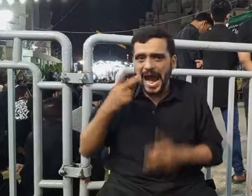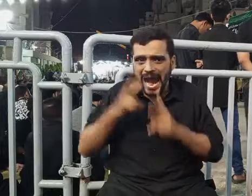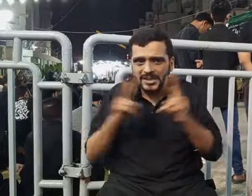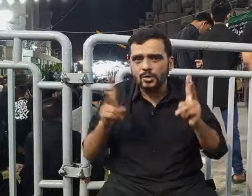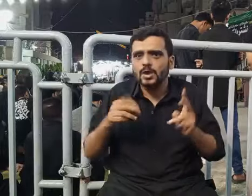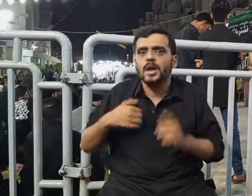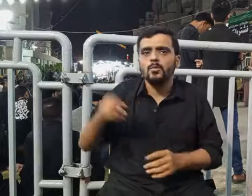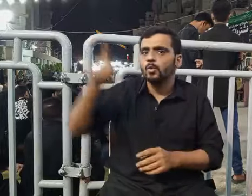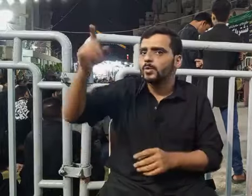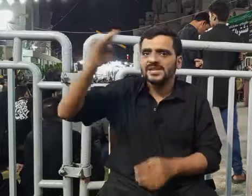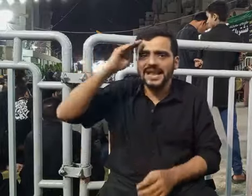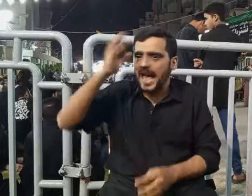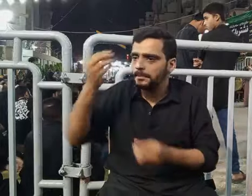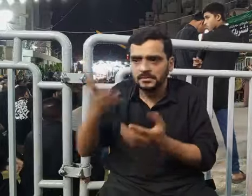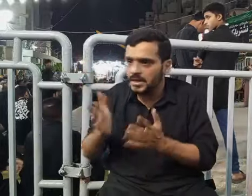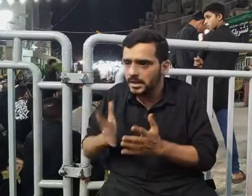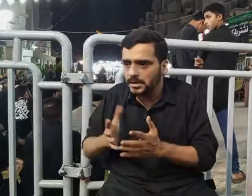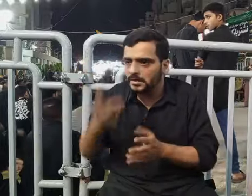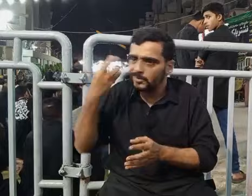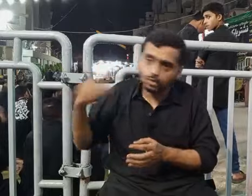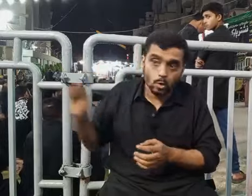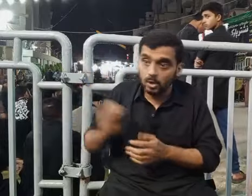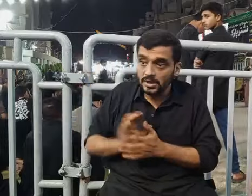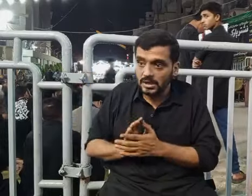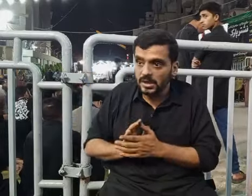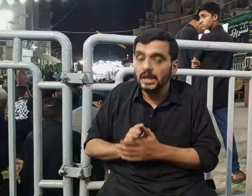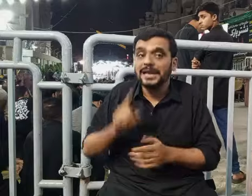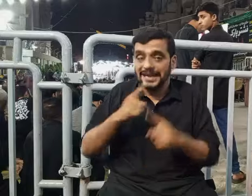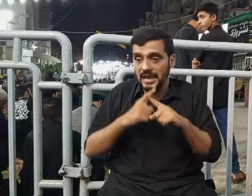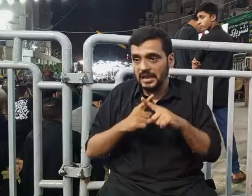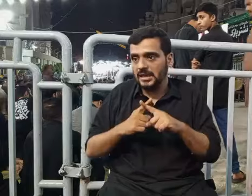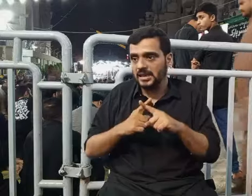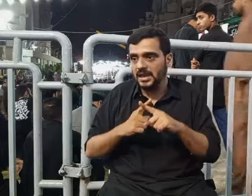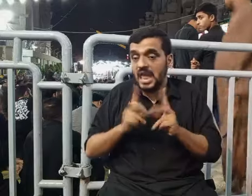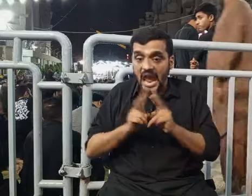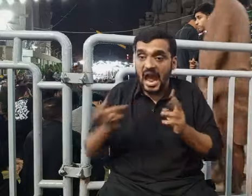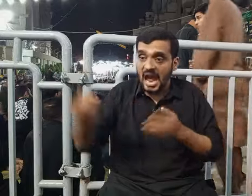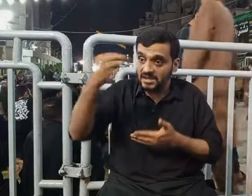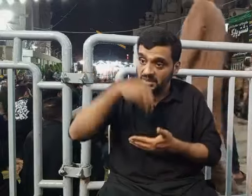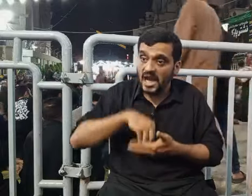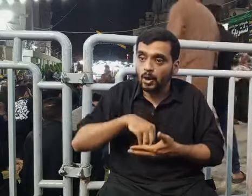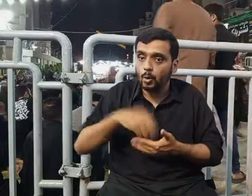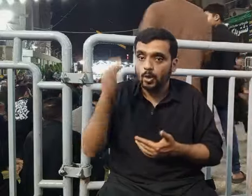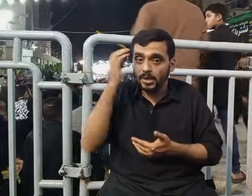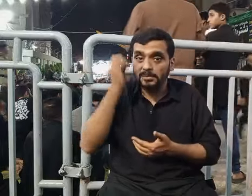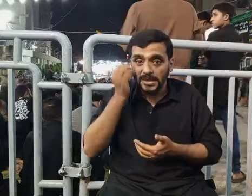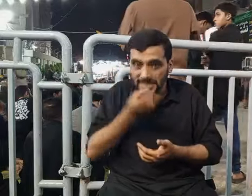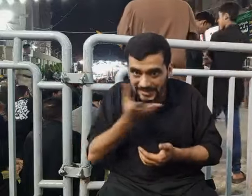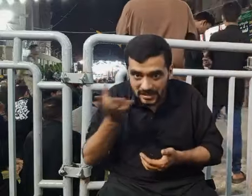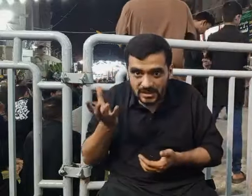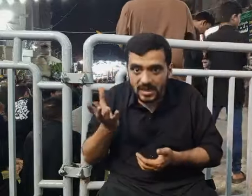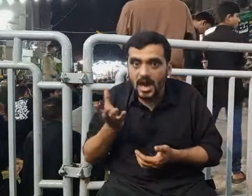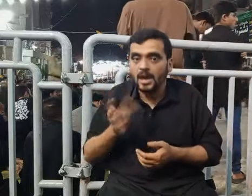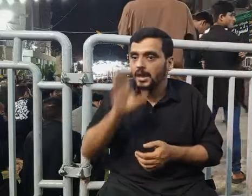تھے اس زمانے میں، بنی عباس کے زمانے میں جاتے تھے نا مومنی۔ جتنا آپ کر سکتے ہیں، جو وہاں پر آپ کے لیے امکان میں آپ نے زیارت پڑھ